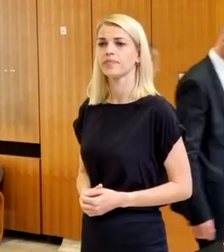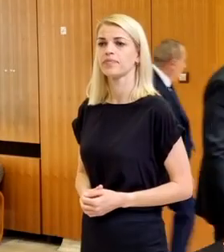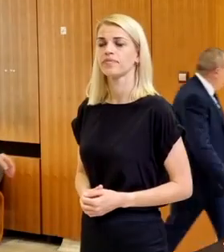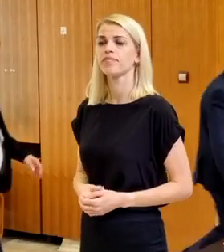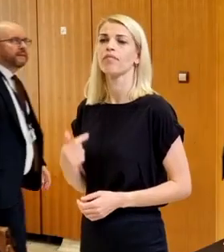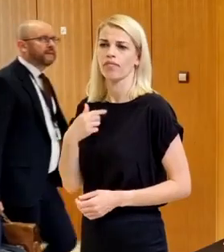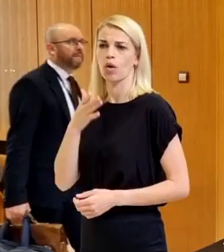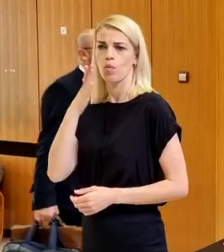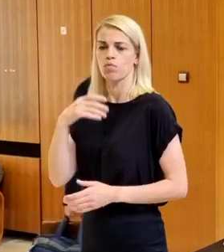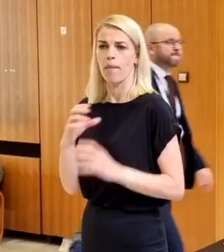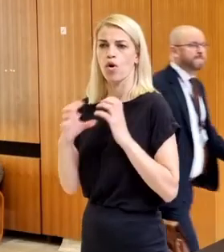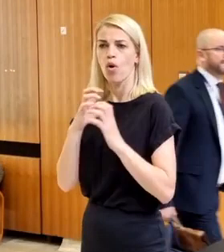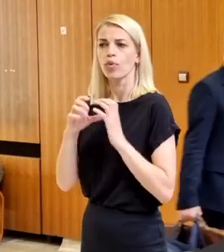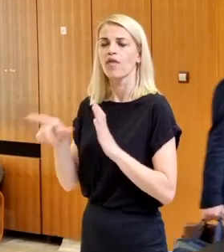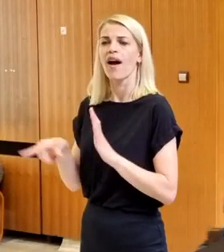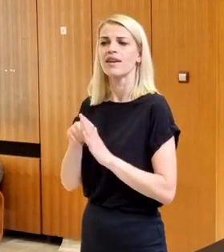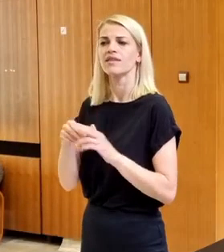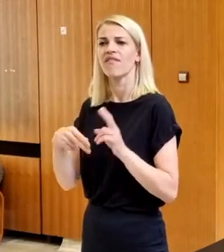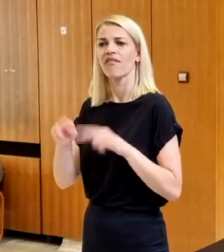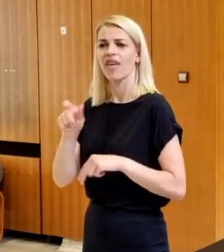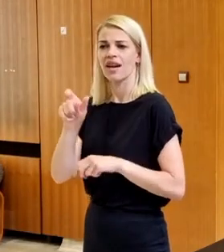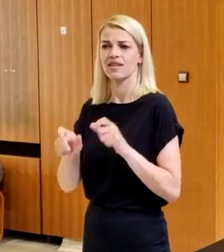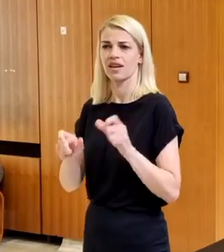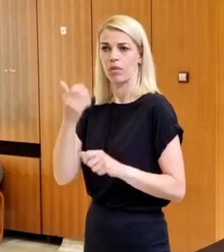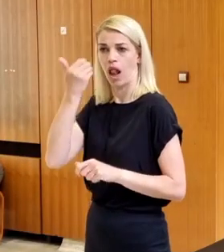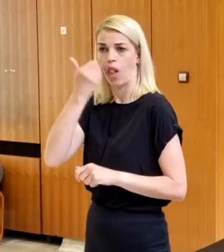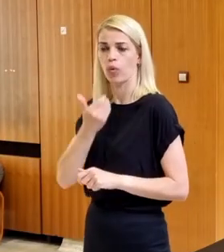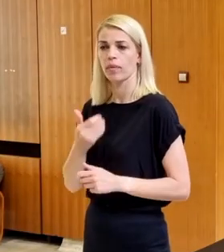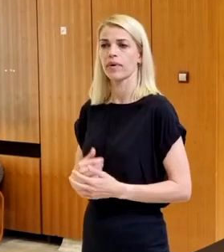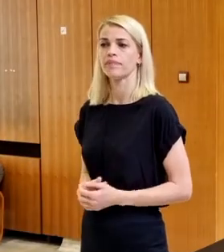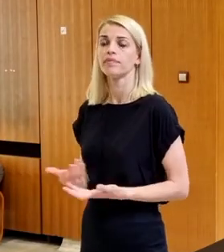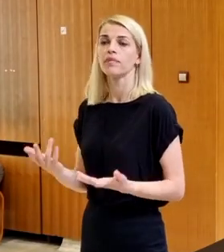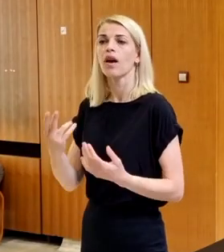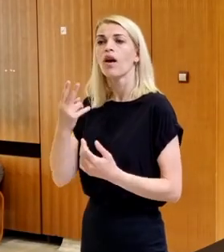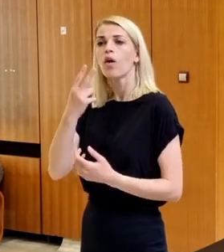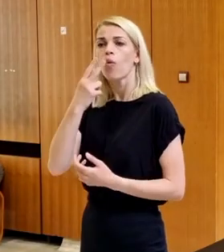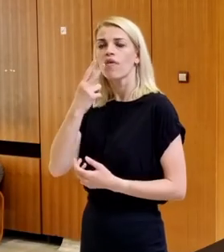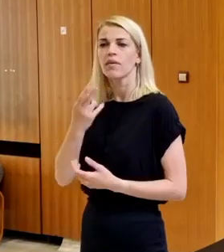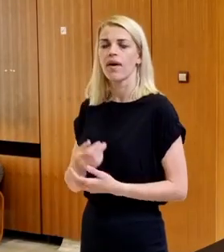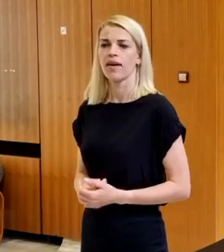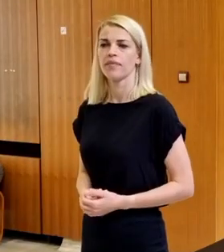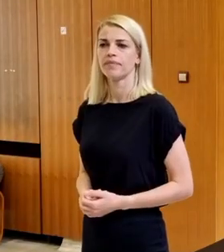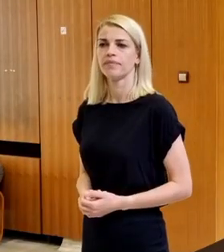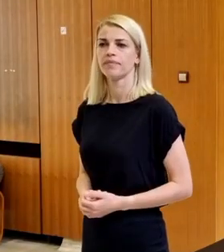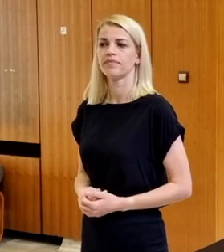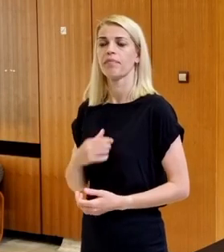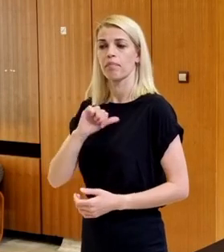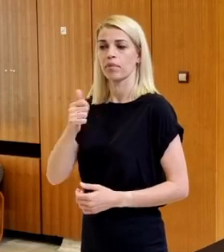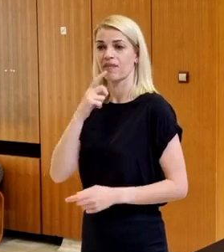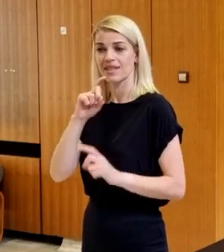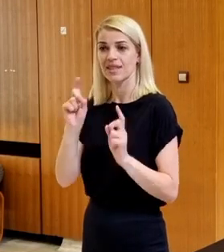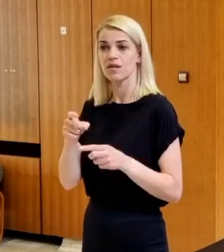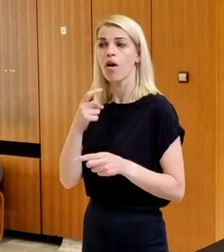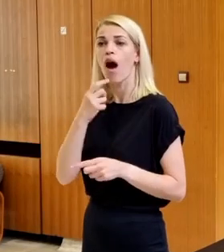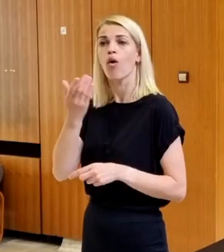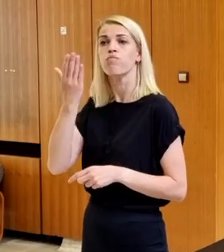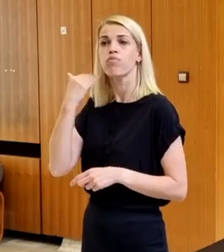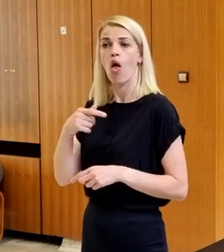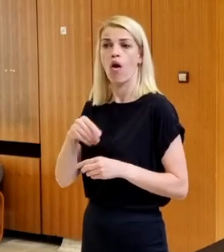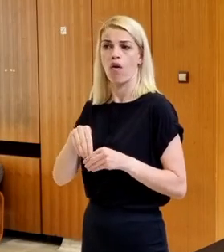Budem komunikovať s viacerými ľuďmi. Uvidíme. Zistím si, ako to bolo naozaj v